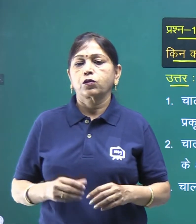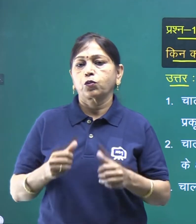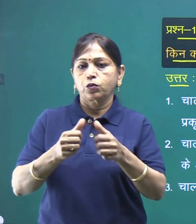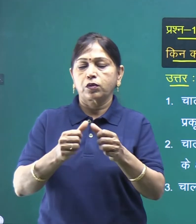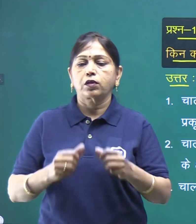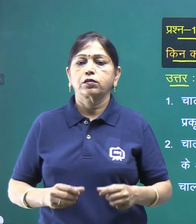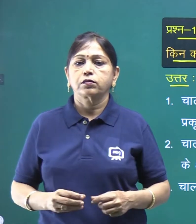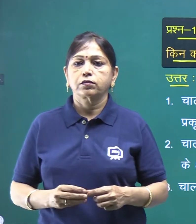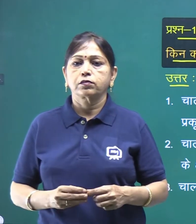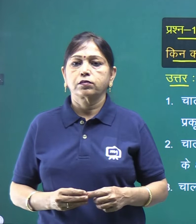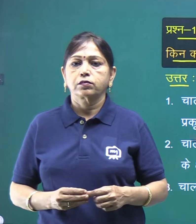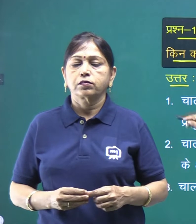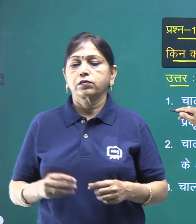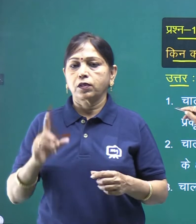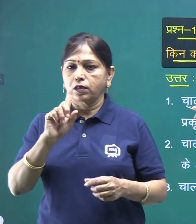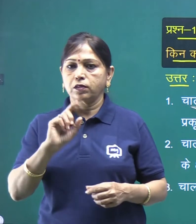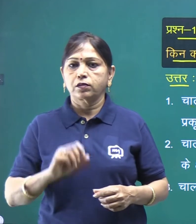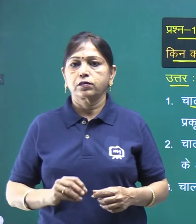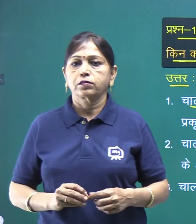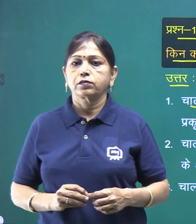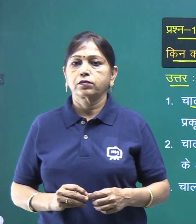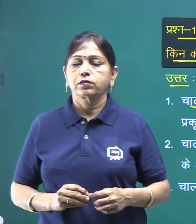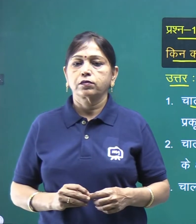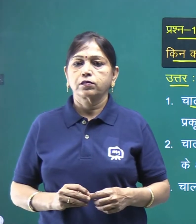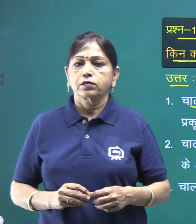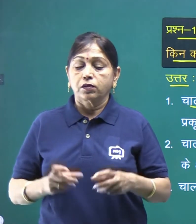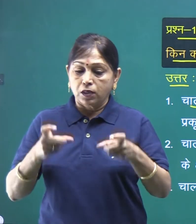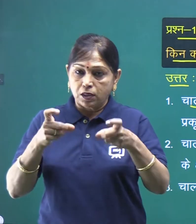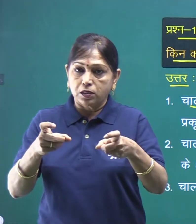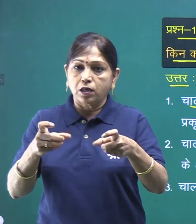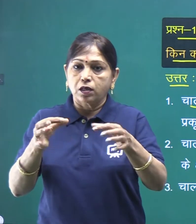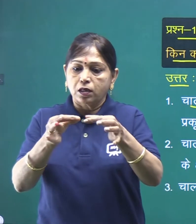उत्तर 1, चालक तार के